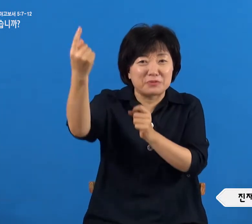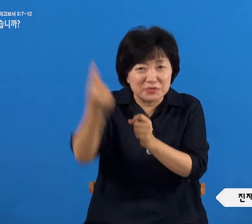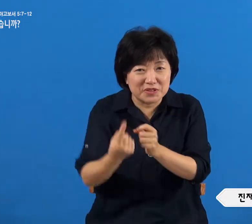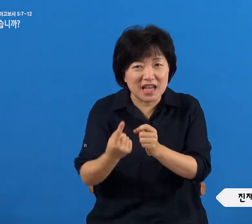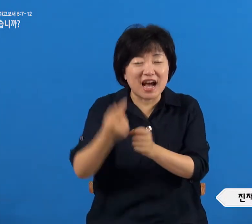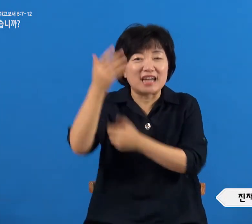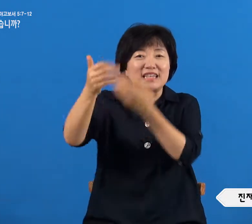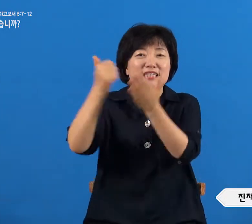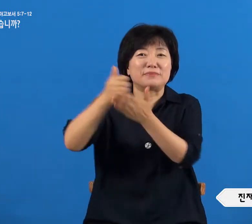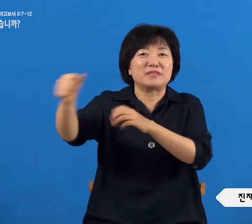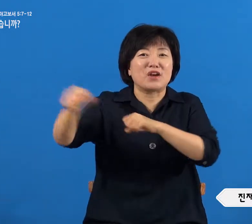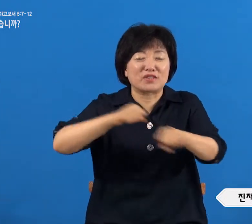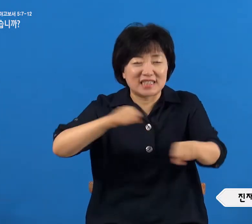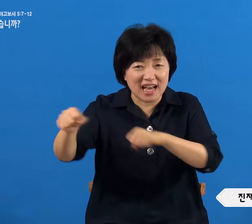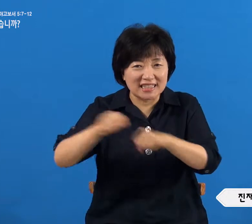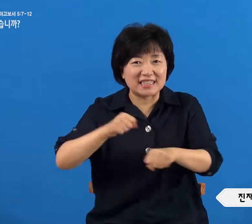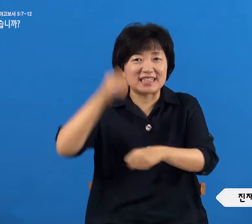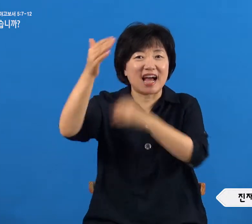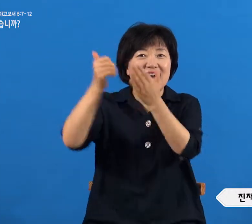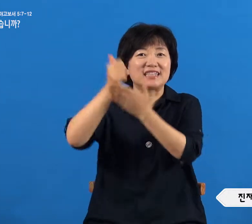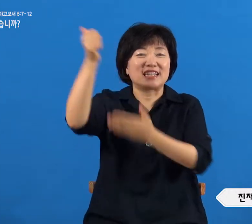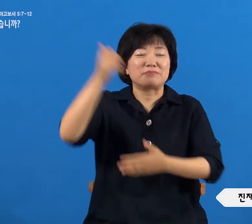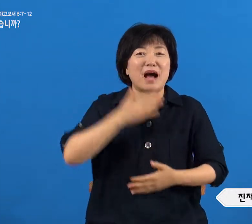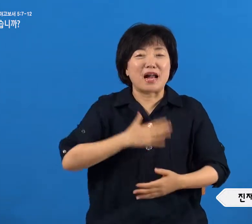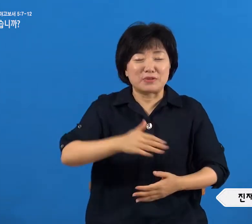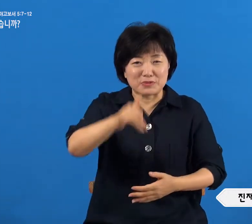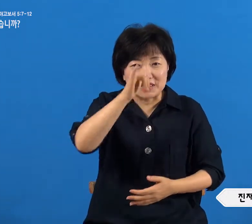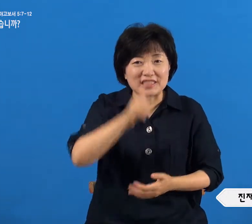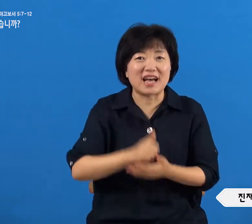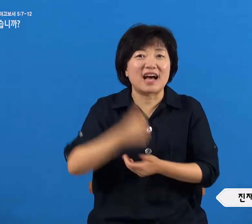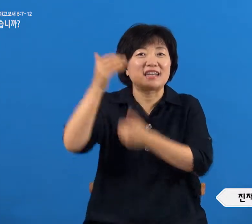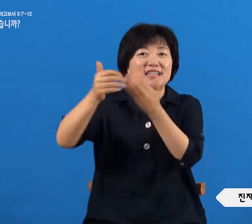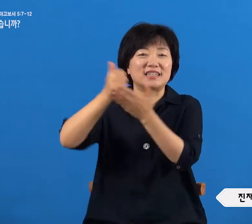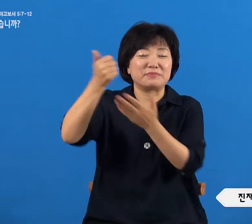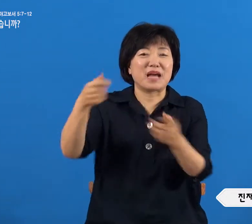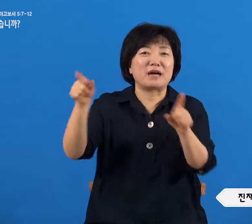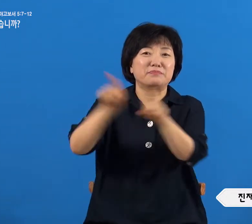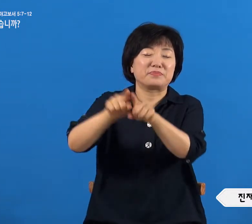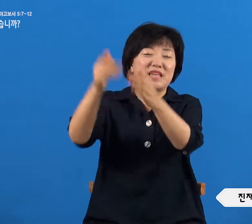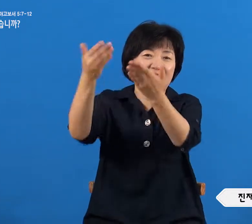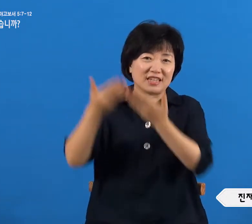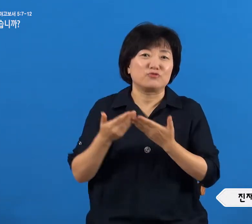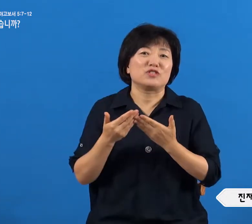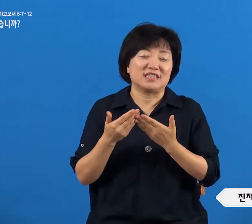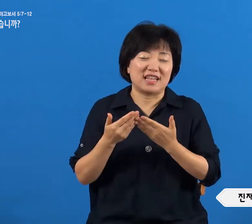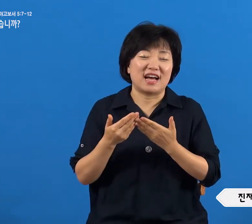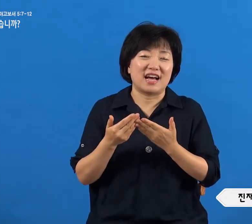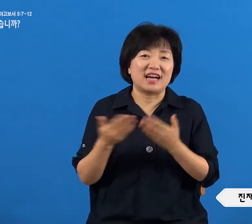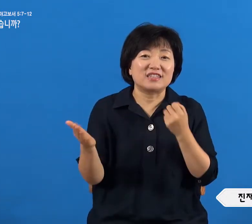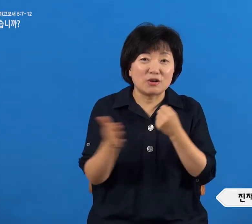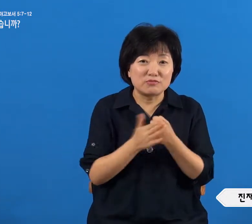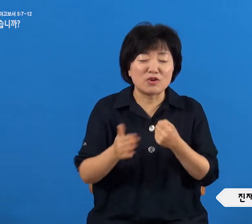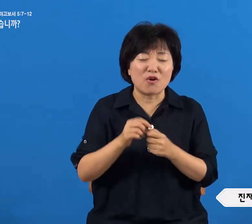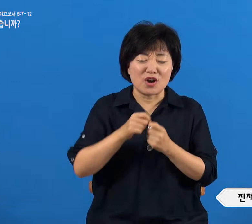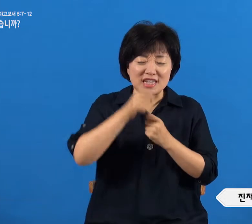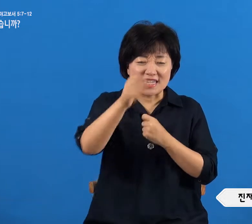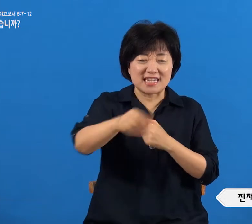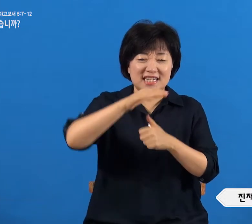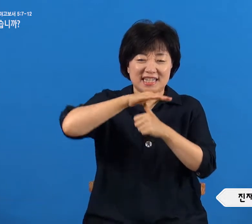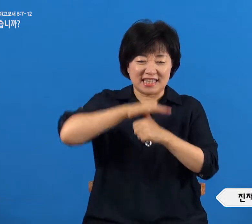하나님께서 역사하신다. 하나님이 알고 계신다. 하나님이 우리와 함께 계신다. 그러므로 길이